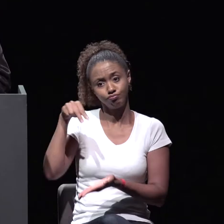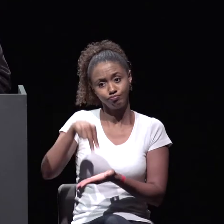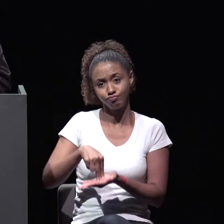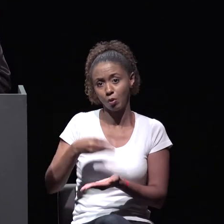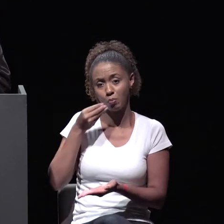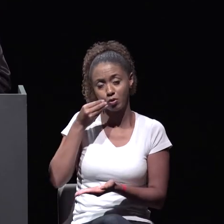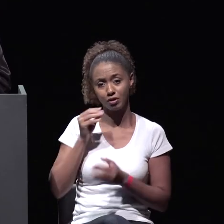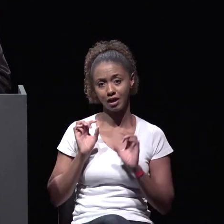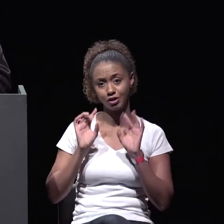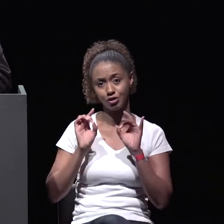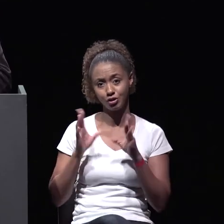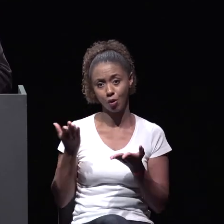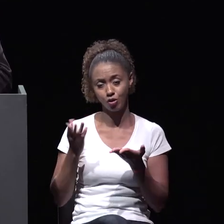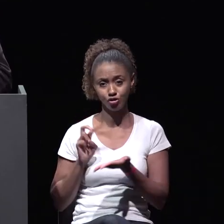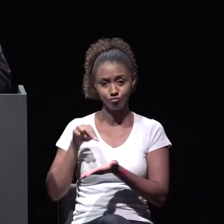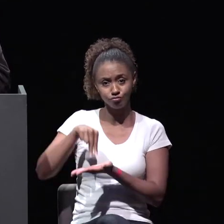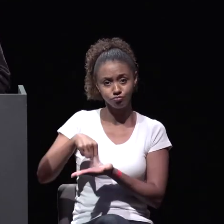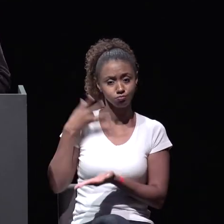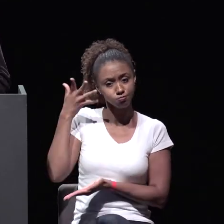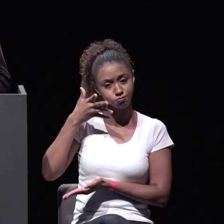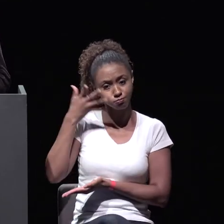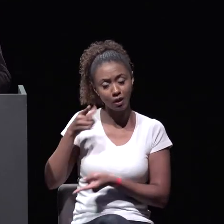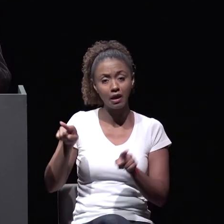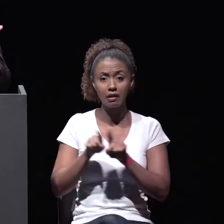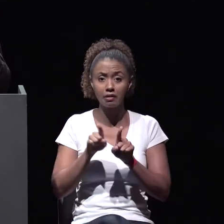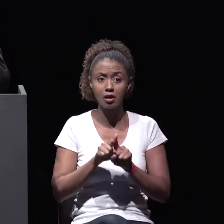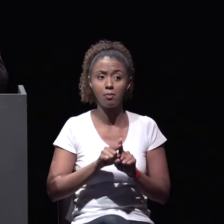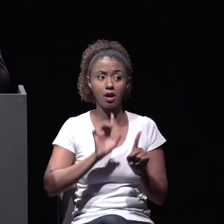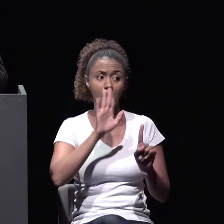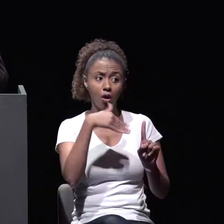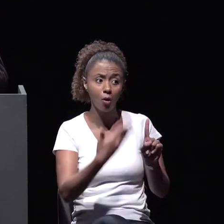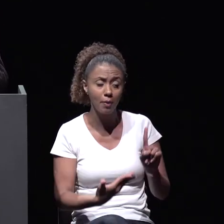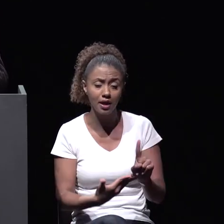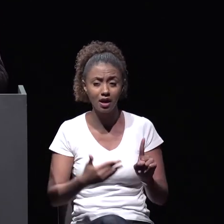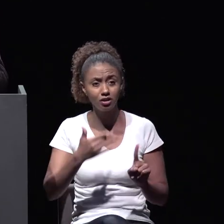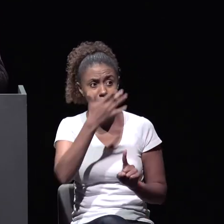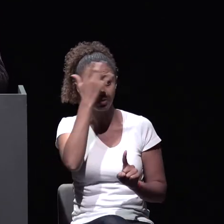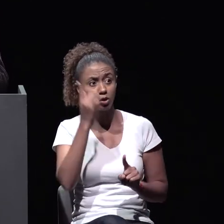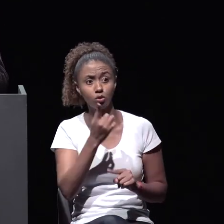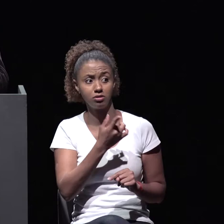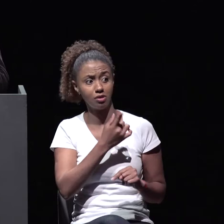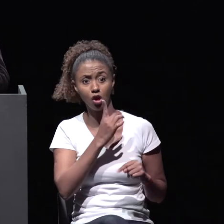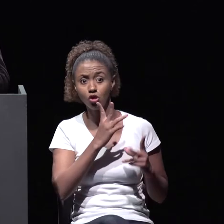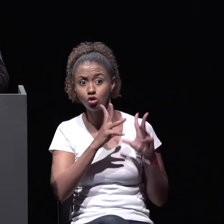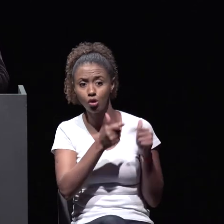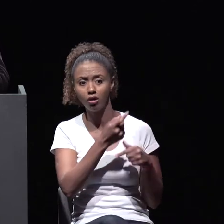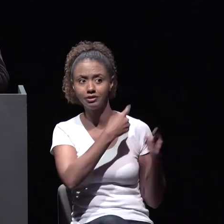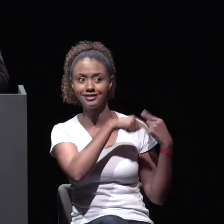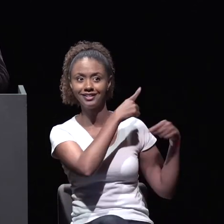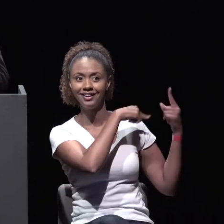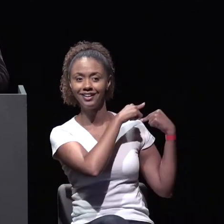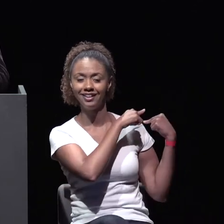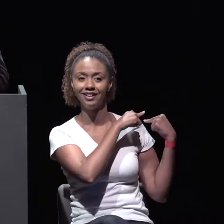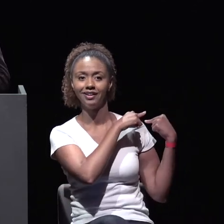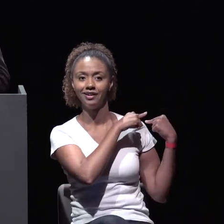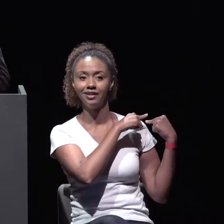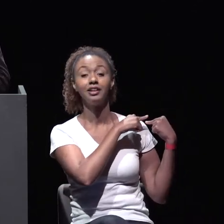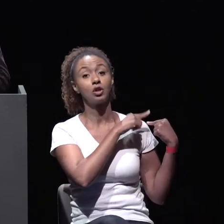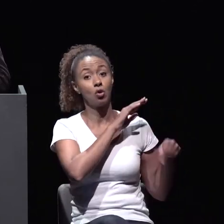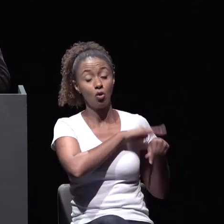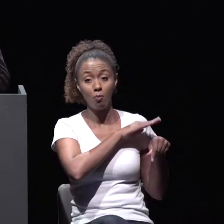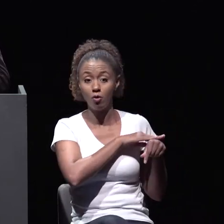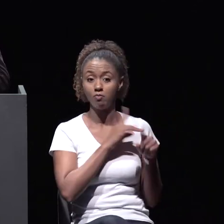privilégio que eu tive de falar que hoje a homenagem que eu faço a todas essas pessoas que vieram antes da gente num momento dramático